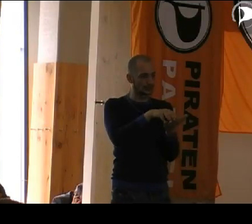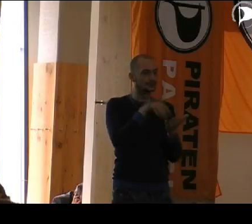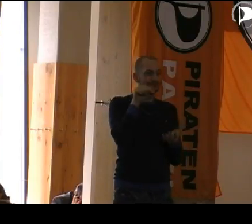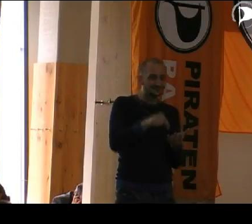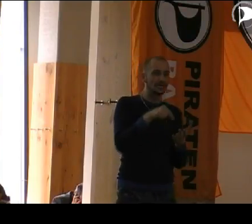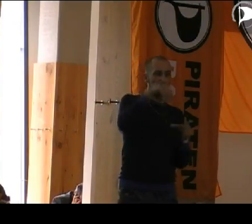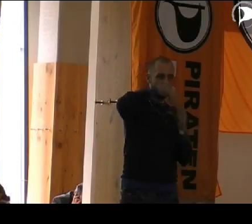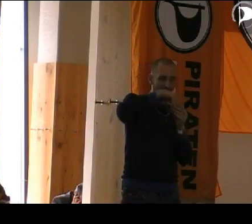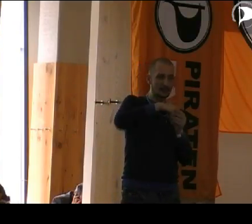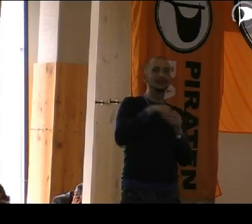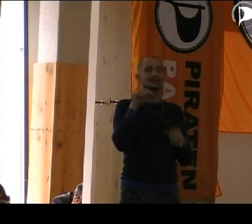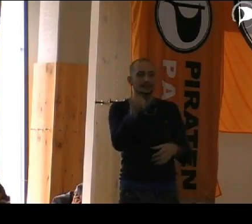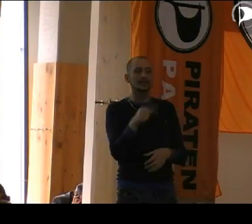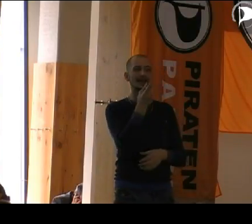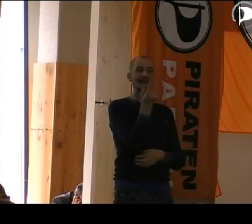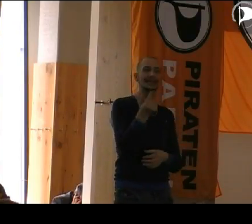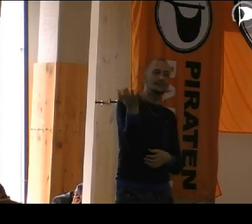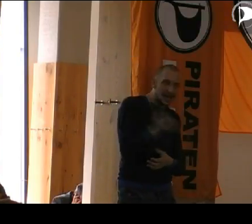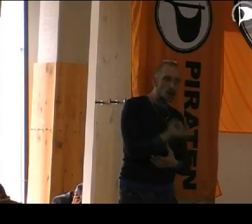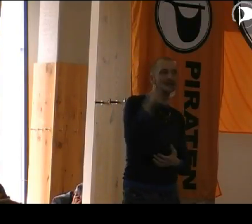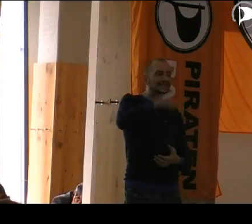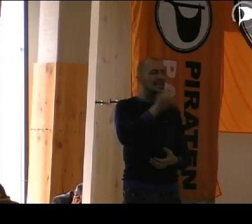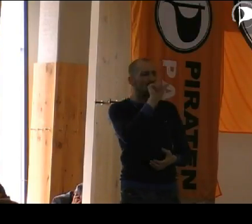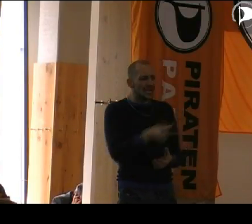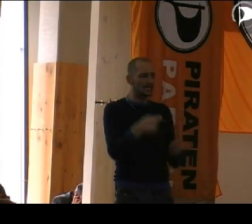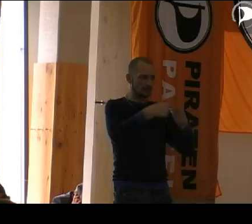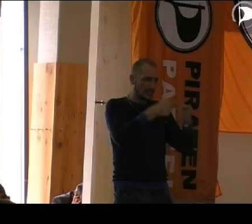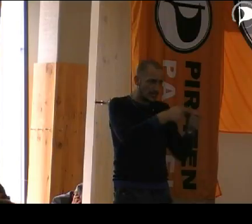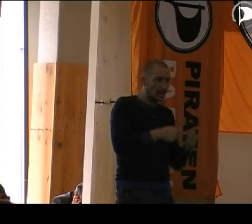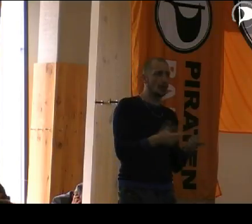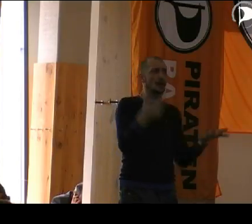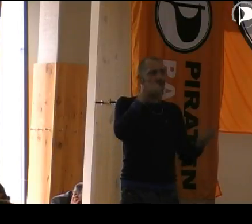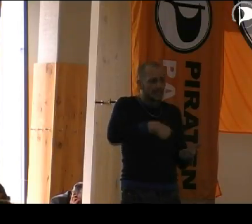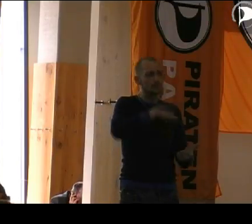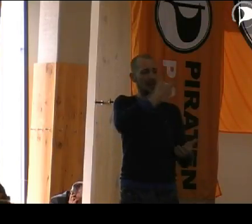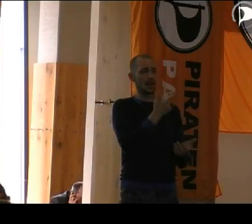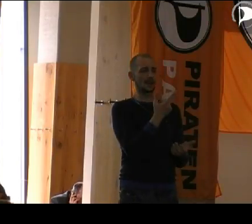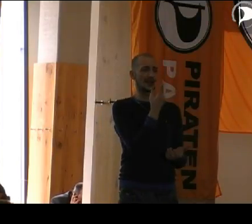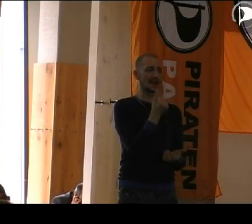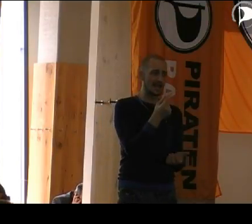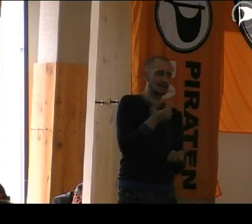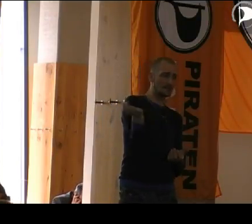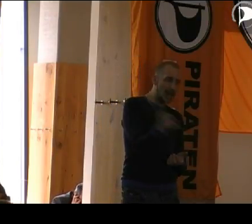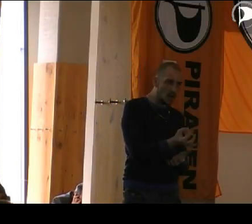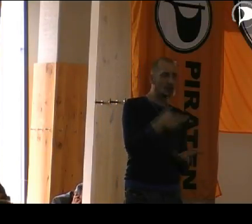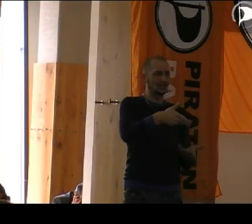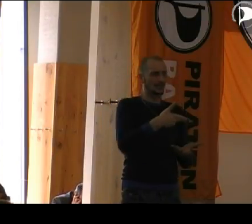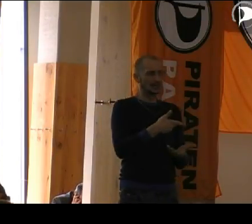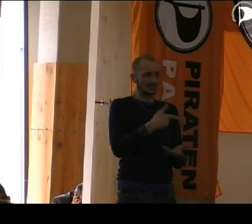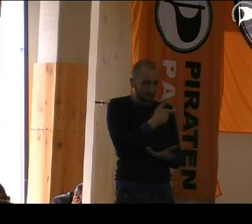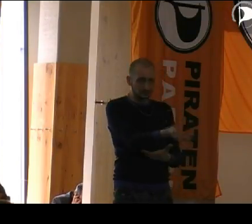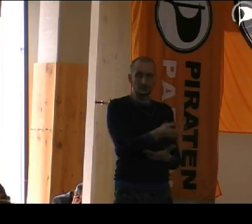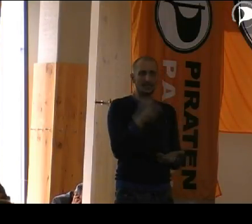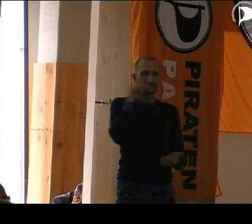braucht hat wirklich geld wir haben relativ wenig normalerweise brauchen jetzt ein bisschen mehr geld aus dem gesamttopf ist kann und so kam es